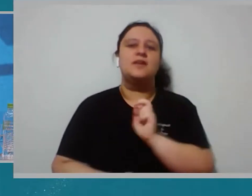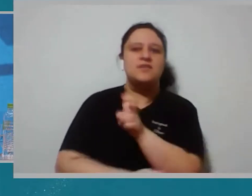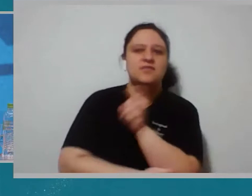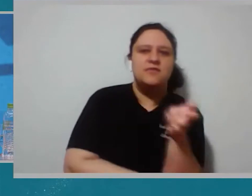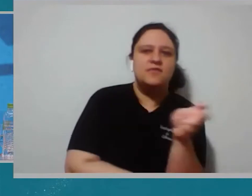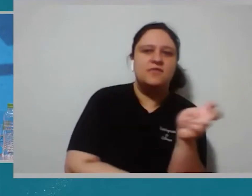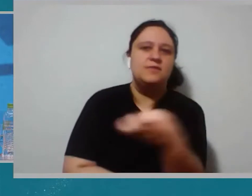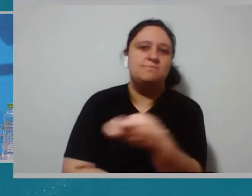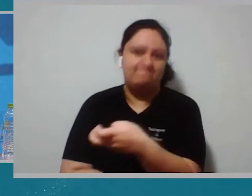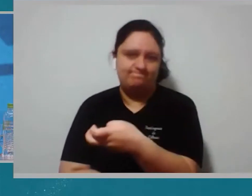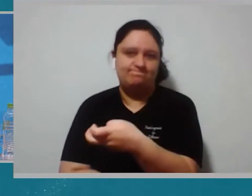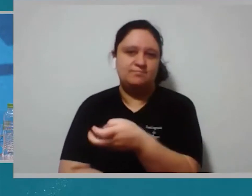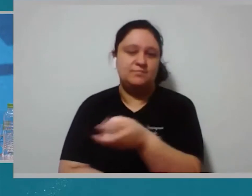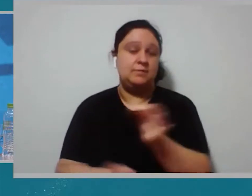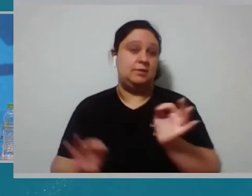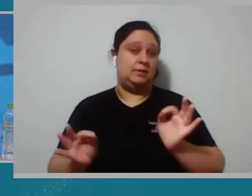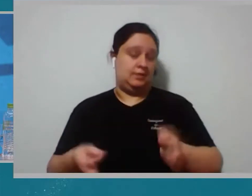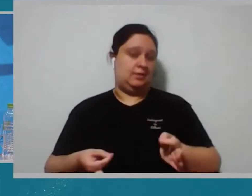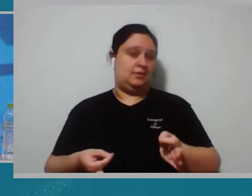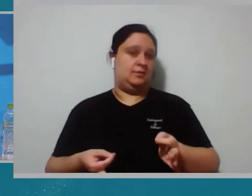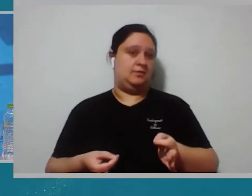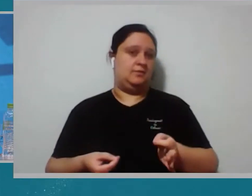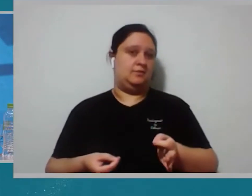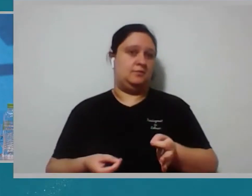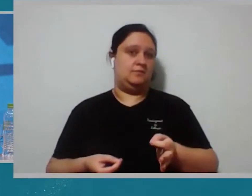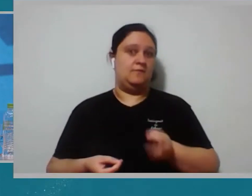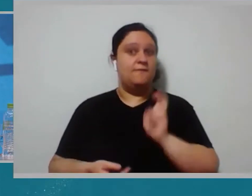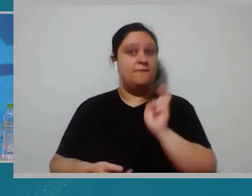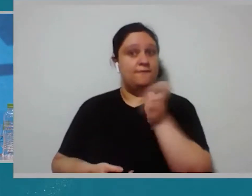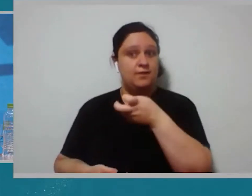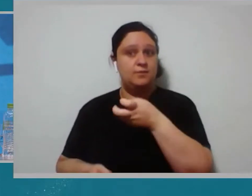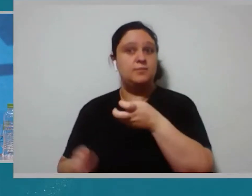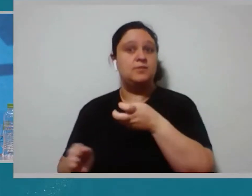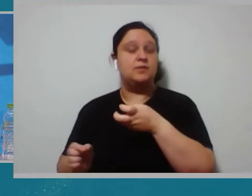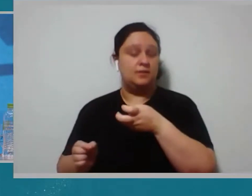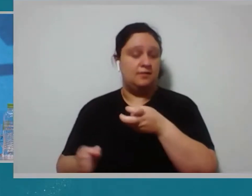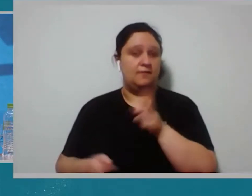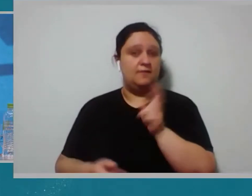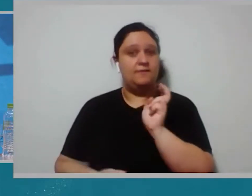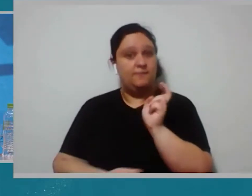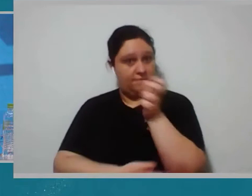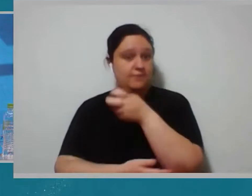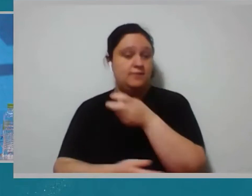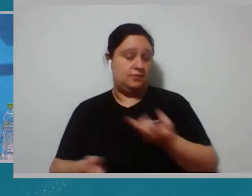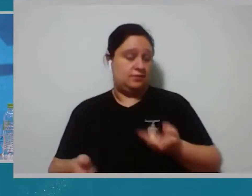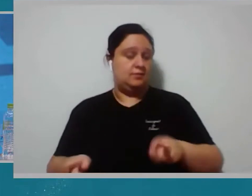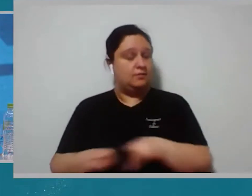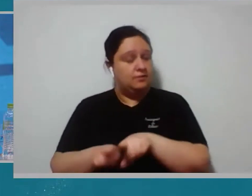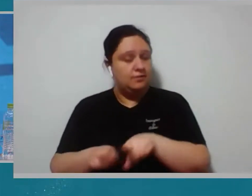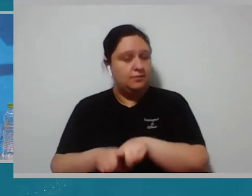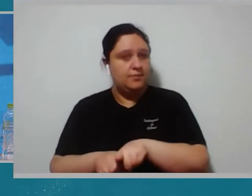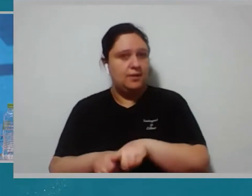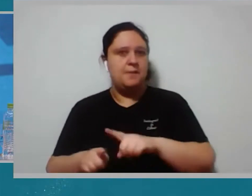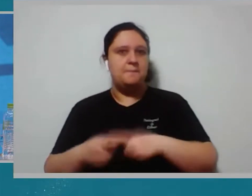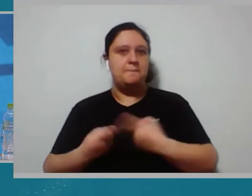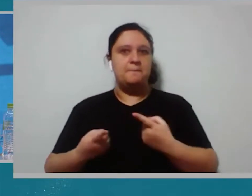essa víbora não é serpente? Entretanto, essa serpente criou uma raça.